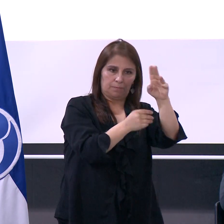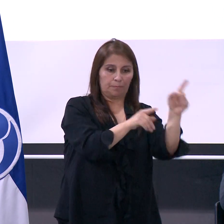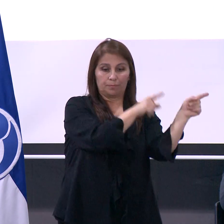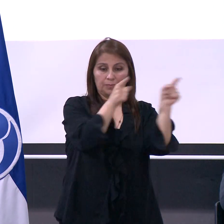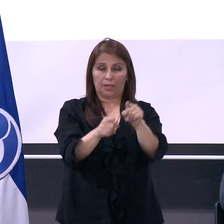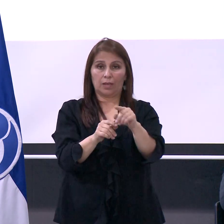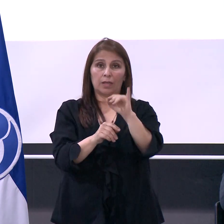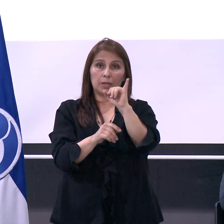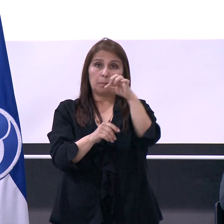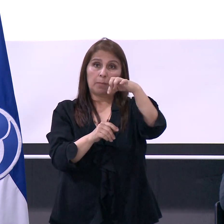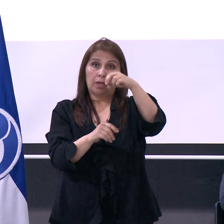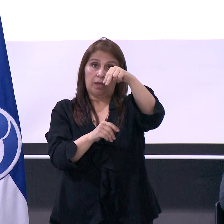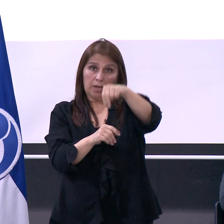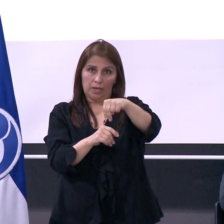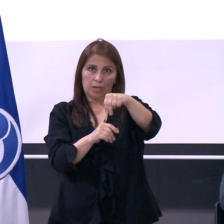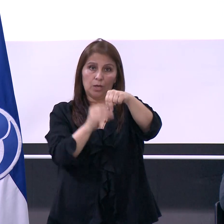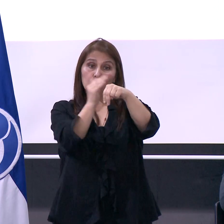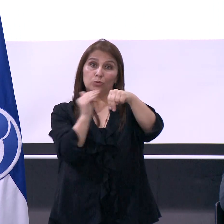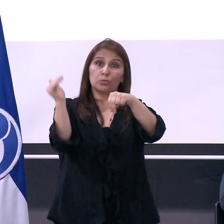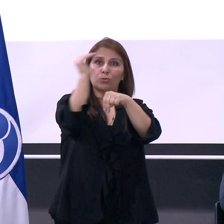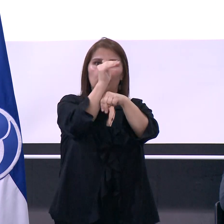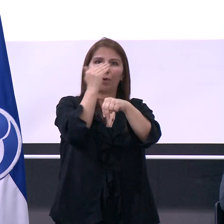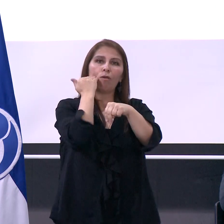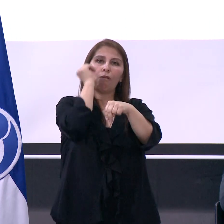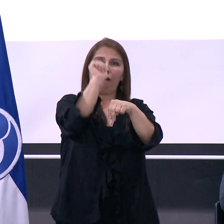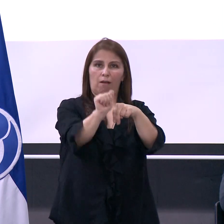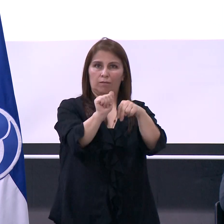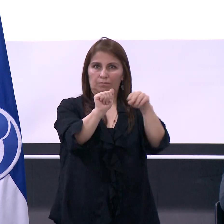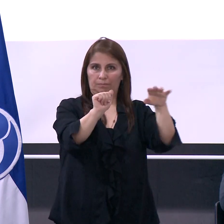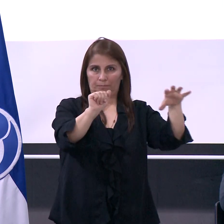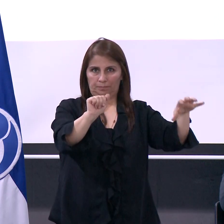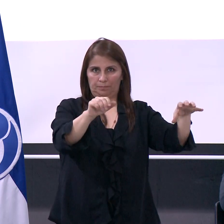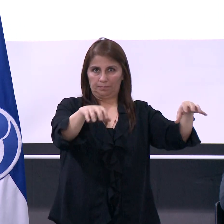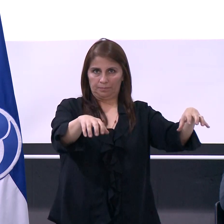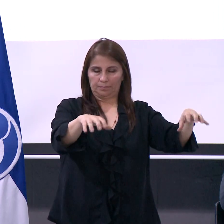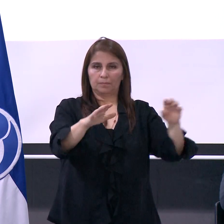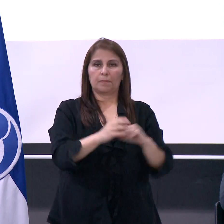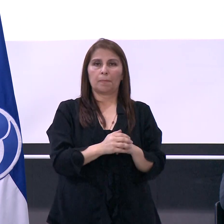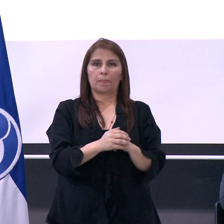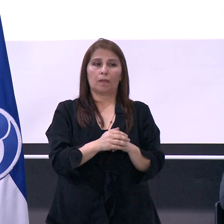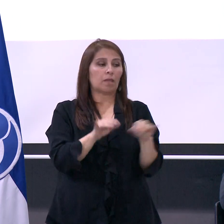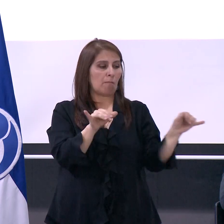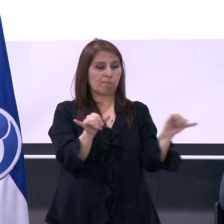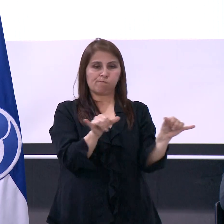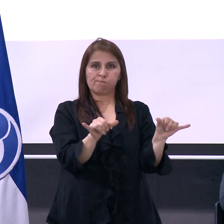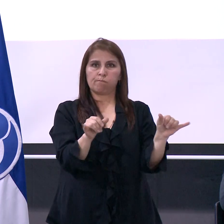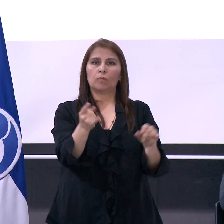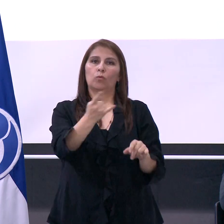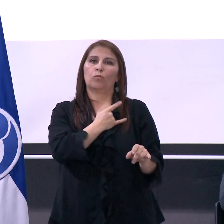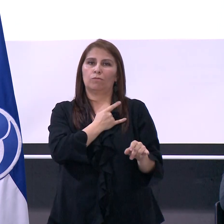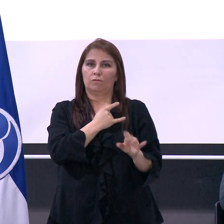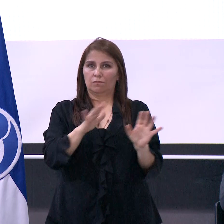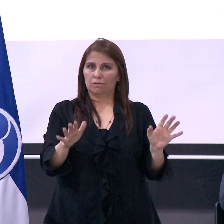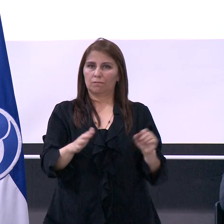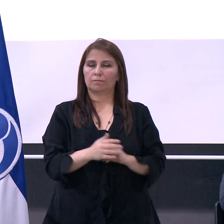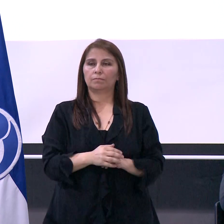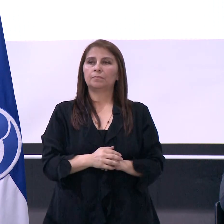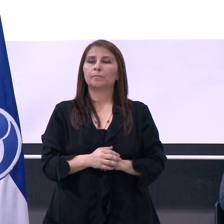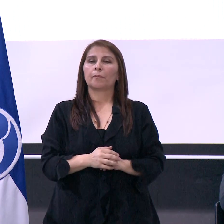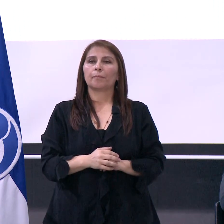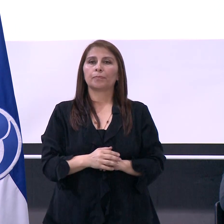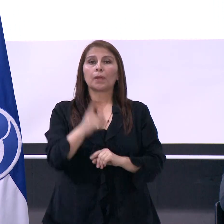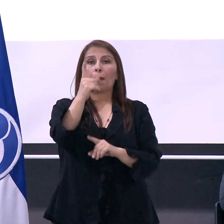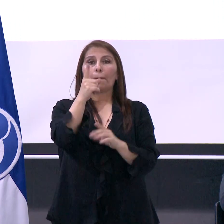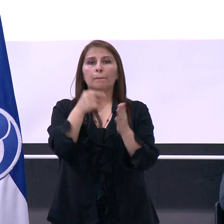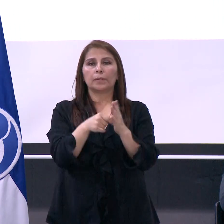pene convertido a ni pene superior con el pensum de nivel universitario en el